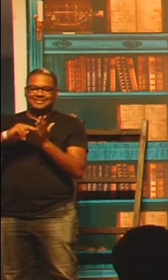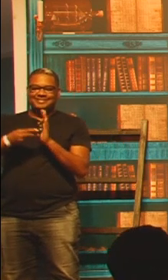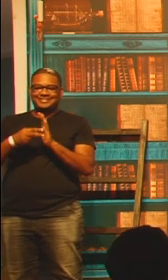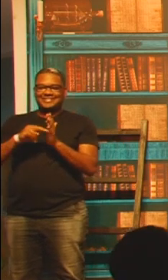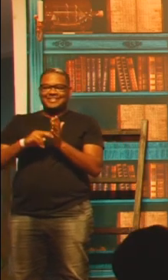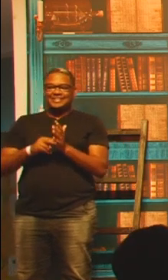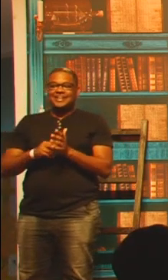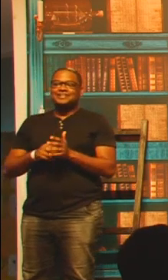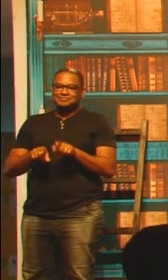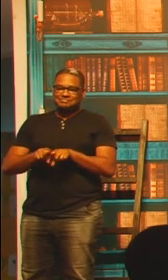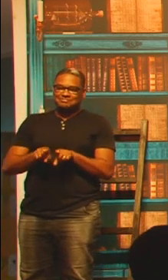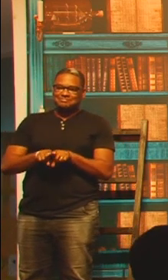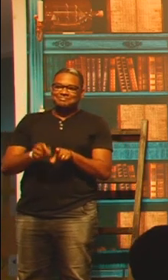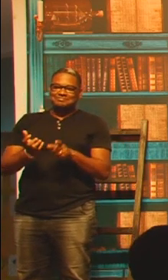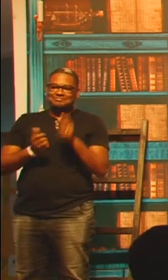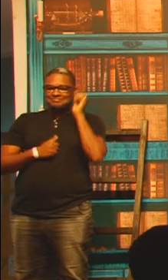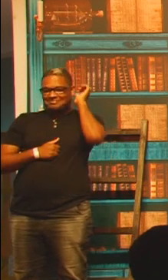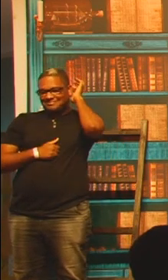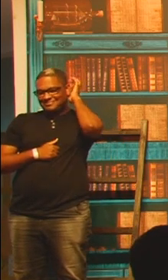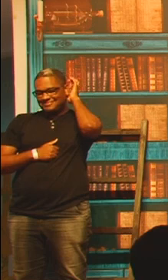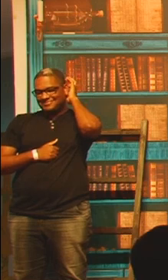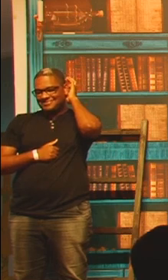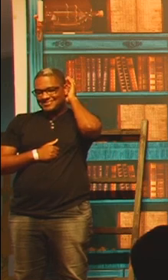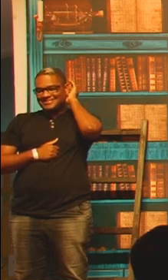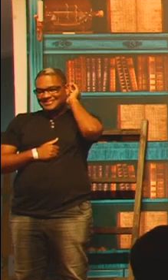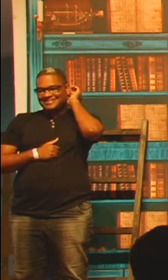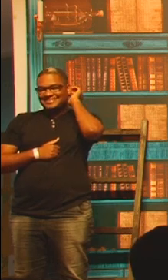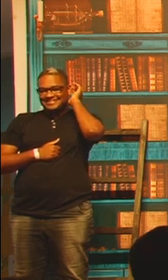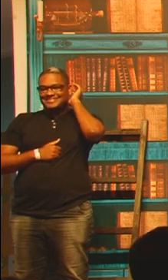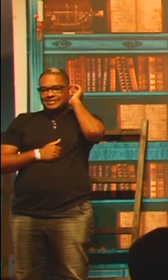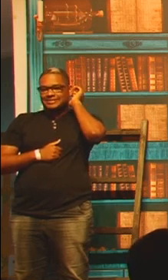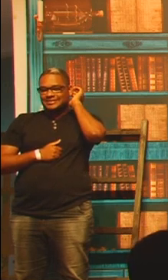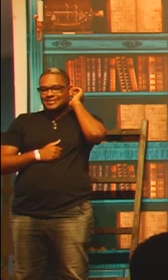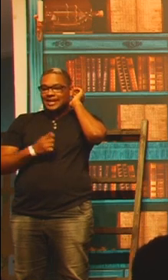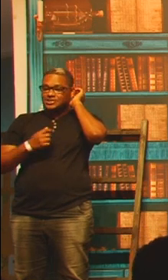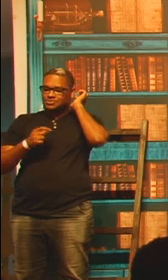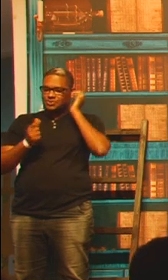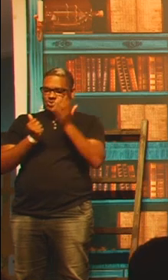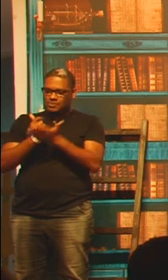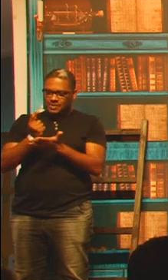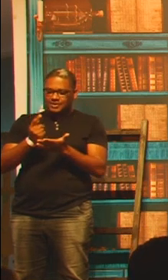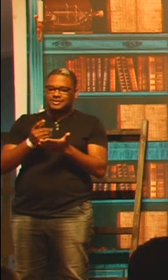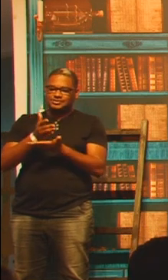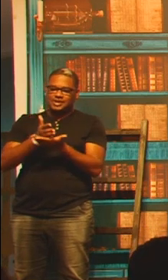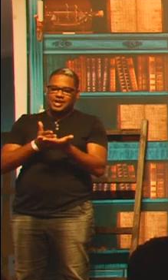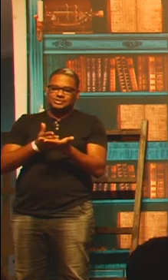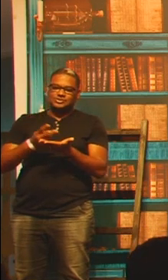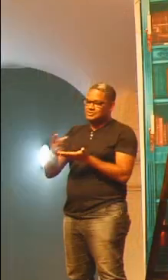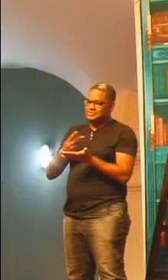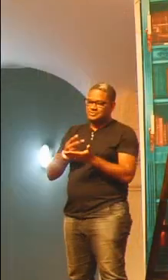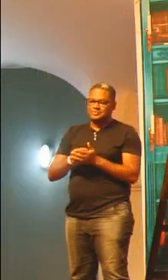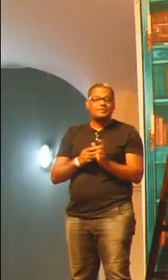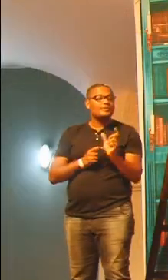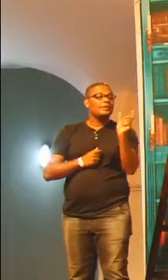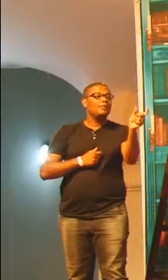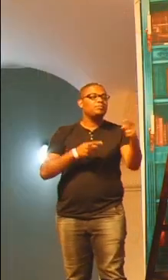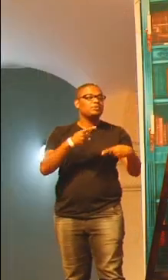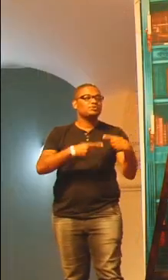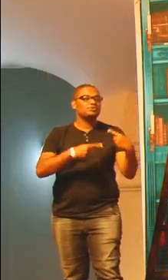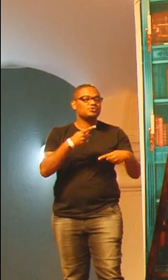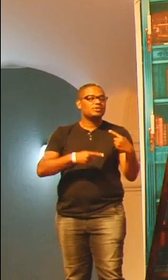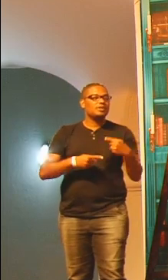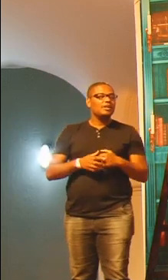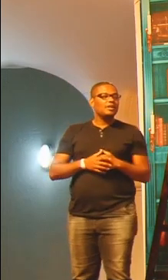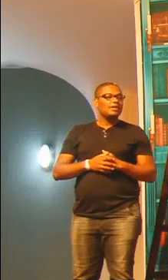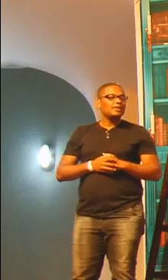Marcelo. Não, vou começar por Itamar, então, porque você falou... Tá. Itamar, política.